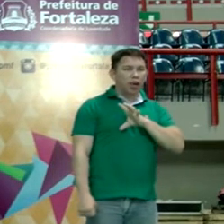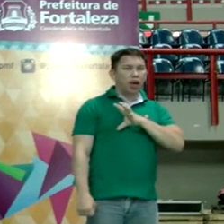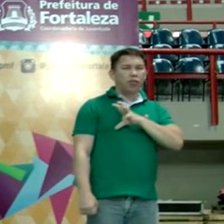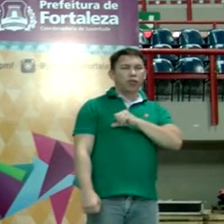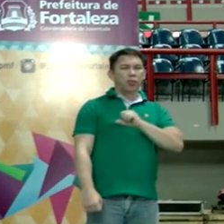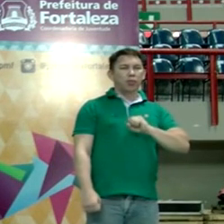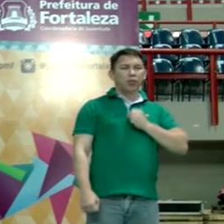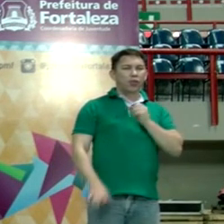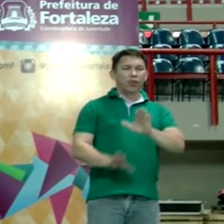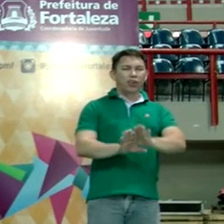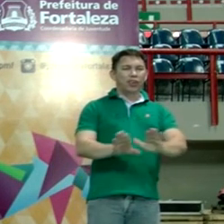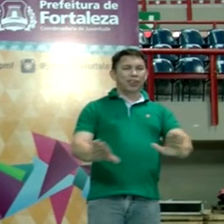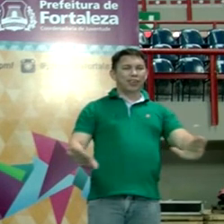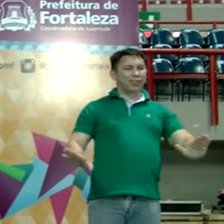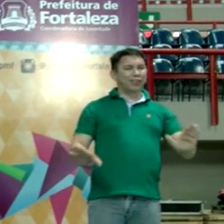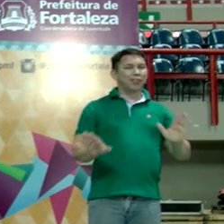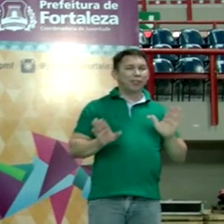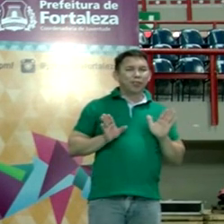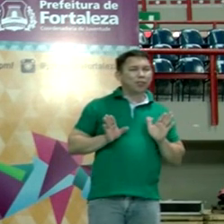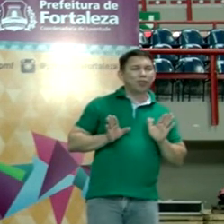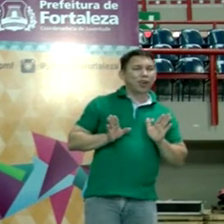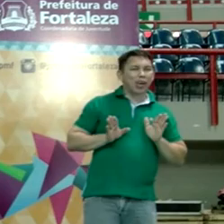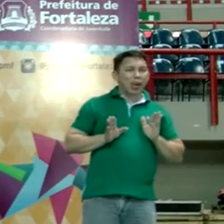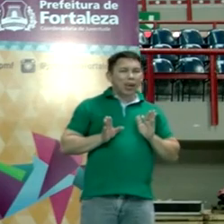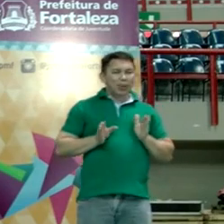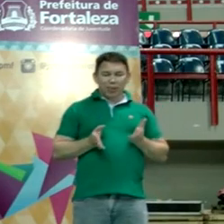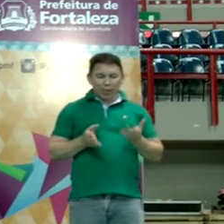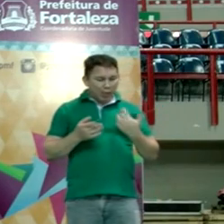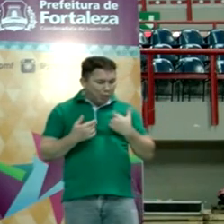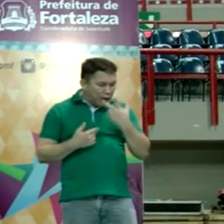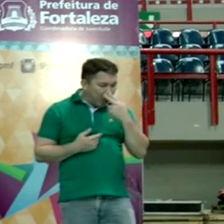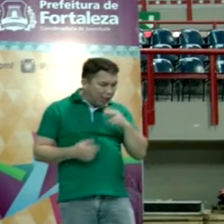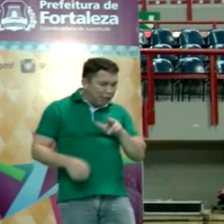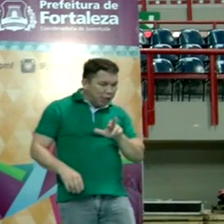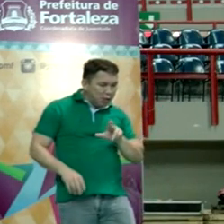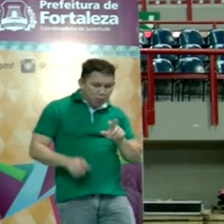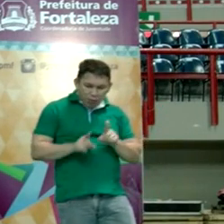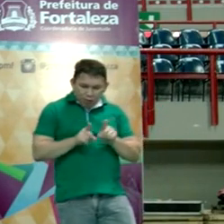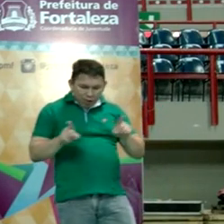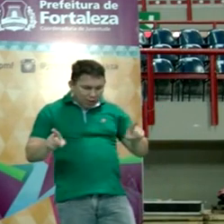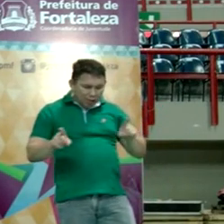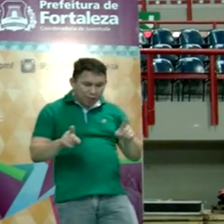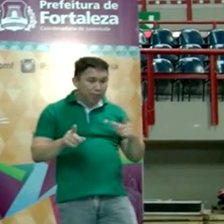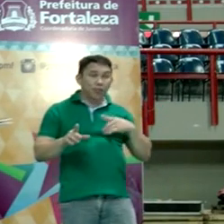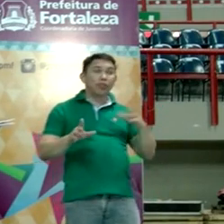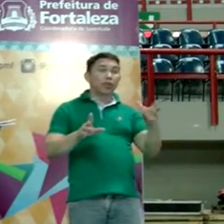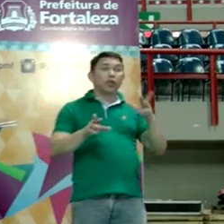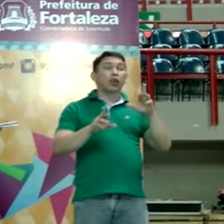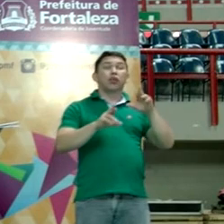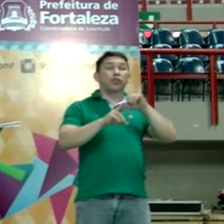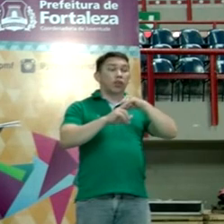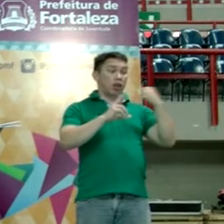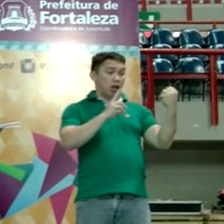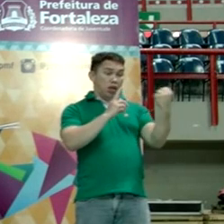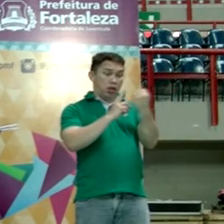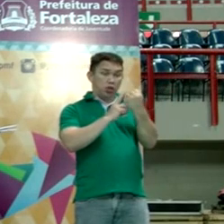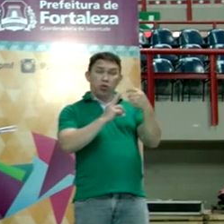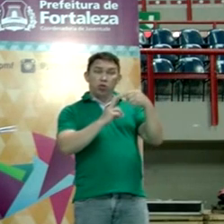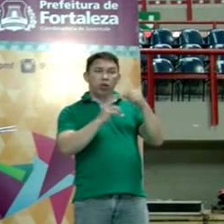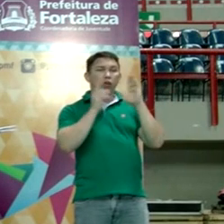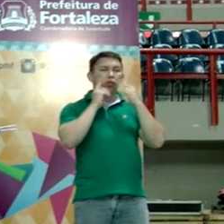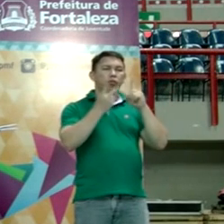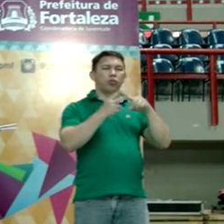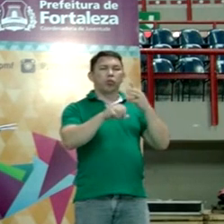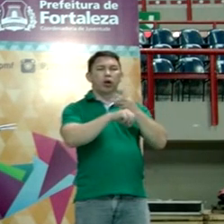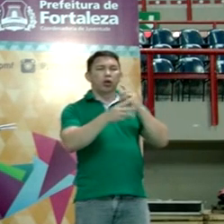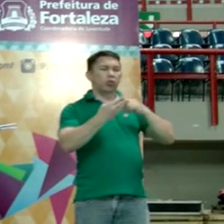ódio é uma linha muito tênue. É interessante. Aí diz assim: as redes sociais têm divulgado músicas de fácil